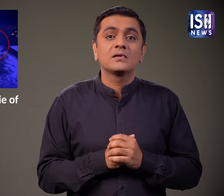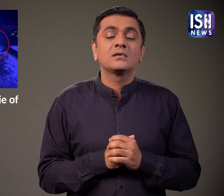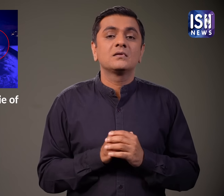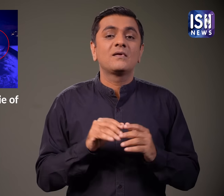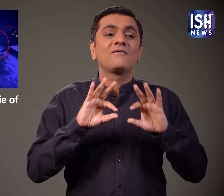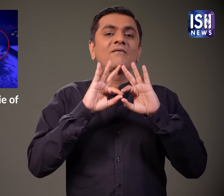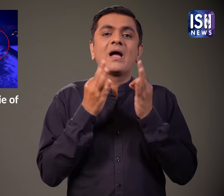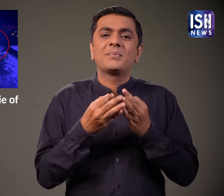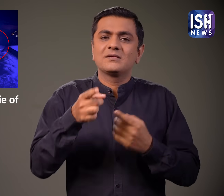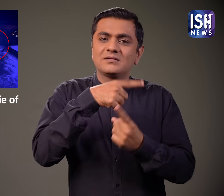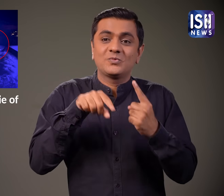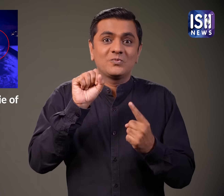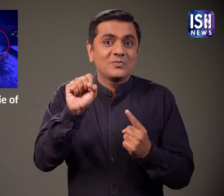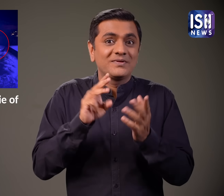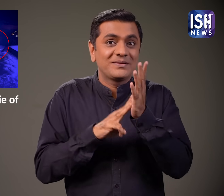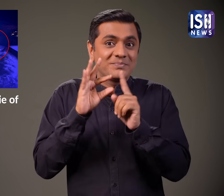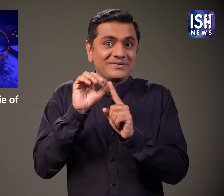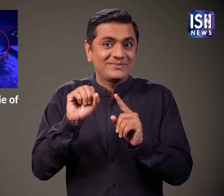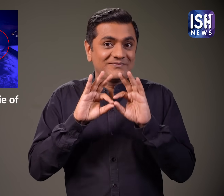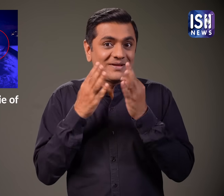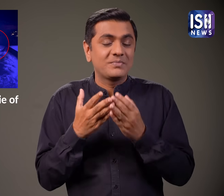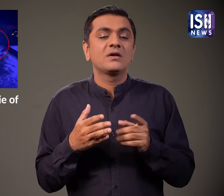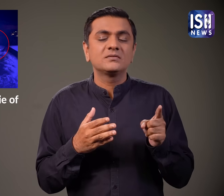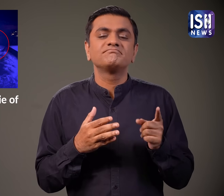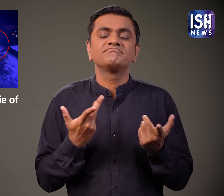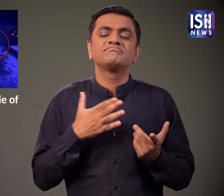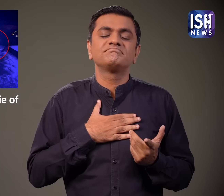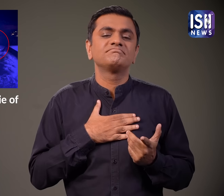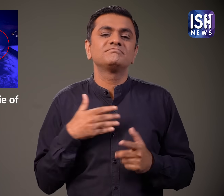इसके बाद दुखी परिवार के सदस्यों ने उनका अंतिम संसकार कर दिया